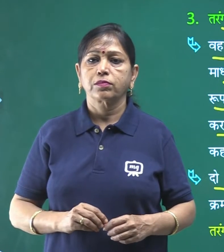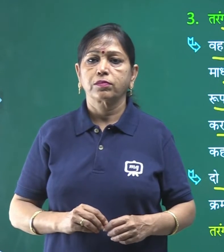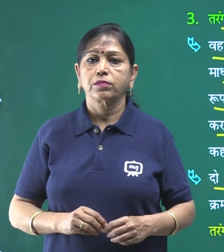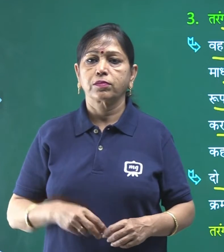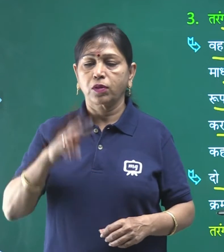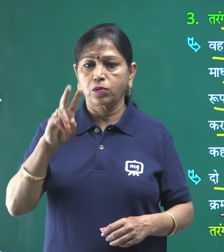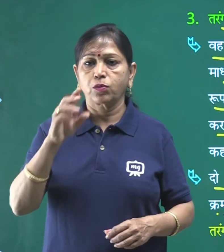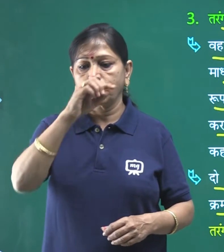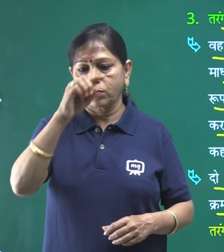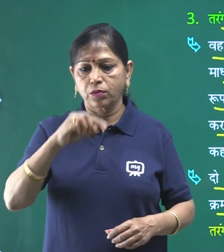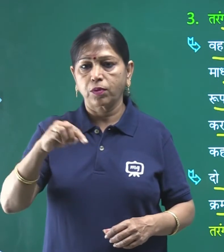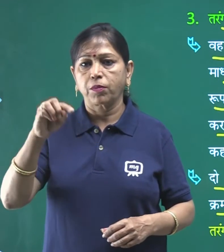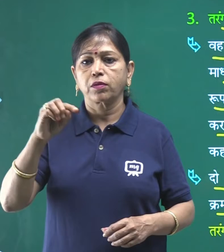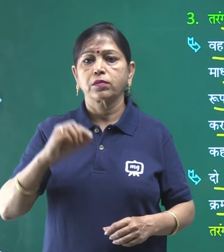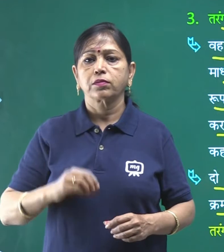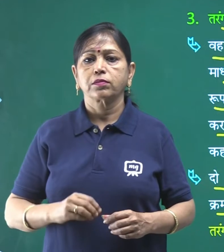दो क्रमागत